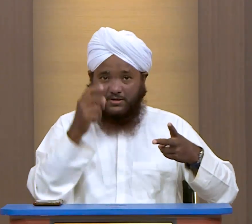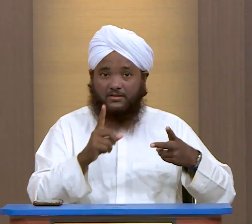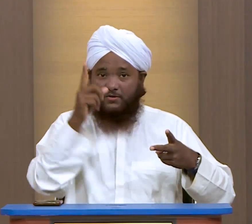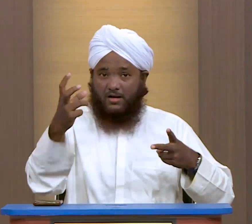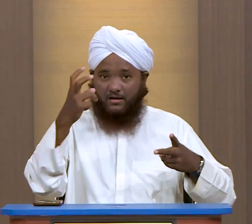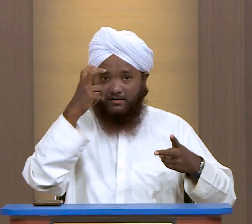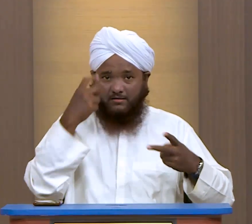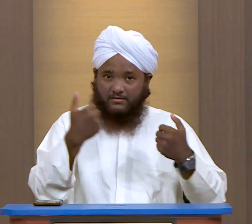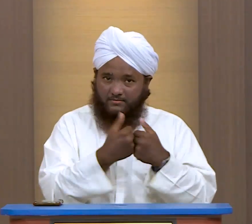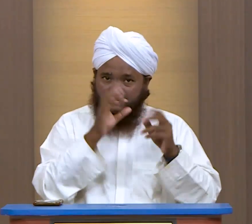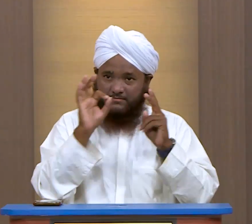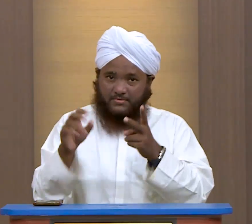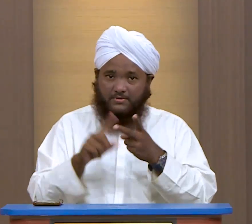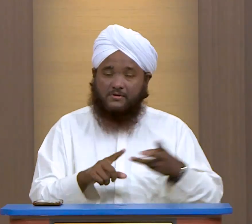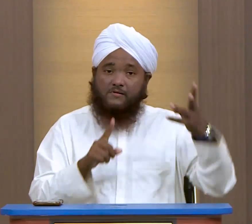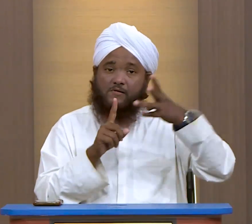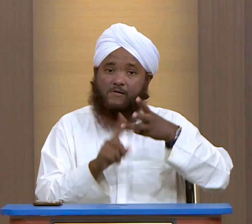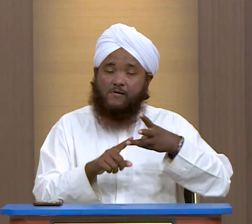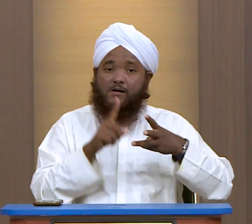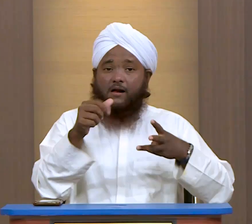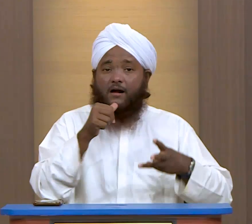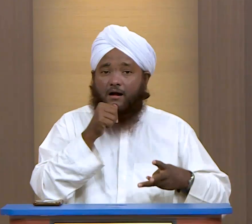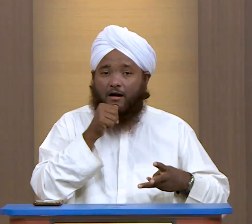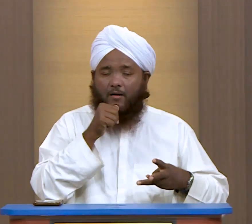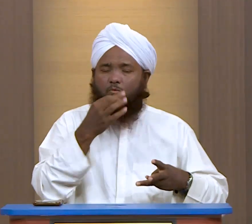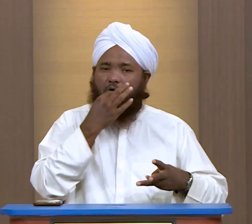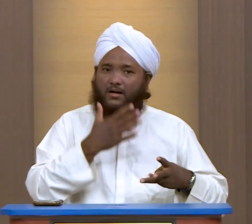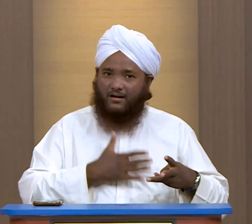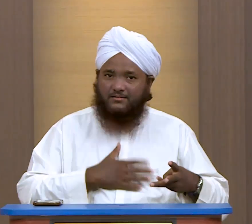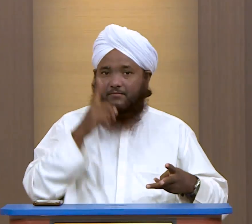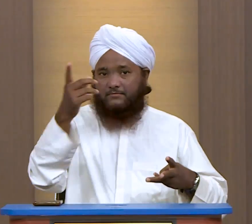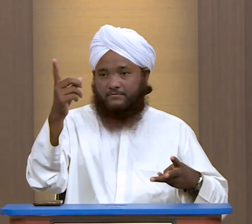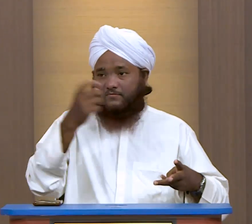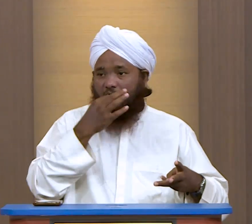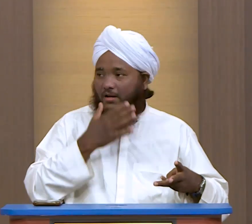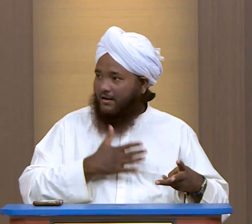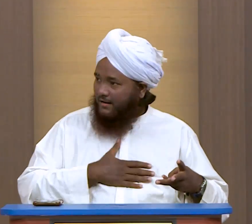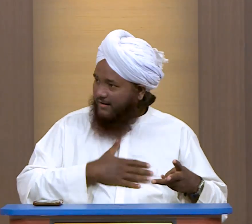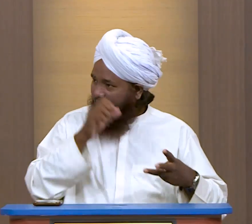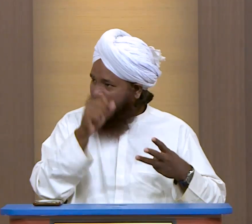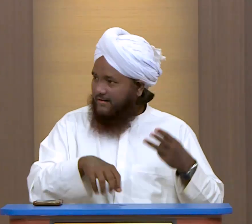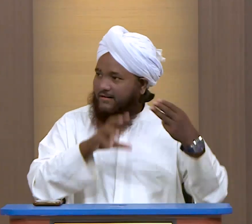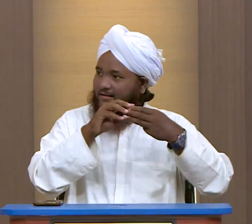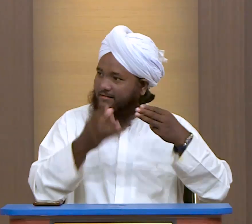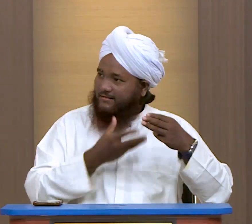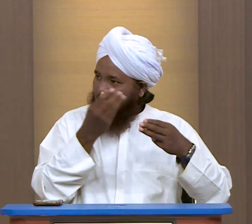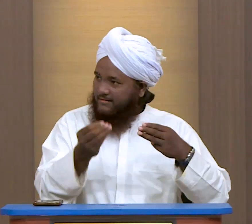نمبر 2، والد کی اطاعت اللہ پاک کی اطاعت ہے اور والد کی نافرمانی اللہ پاک کی نافرمانی ہے۔ نمبر